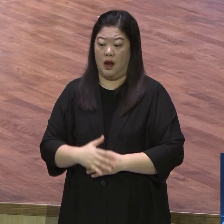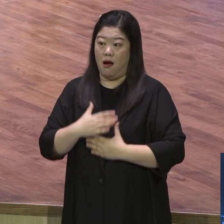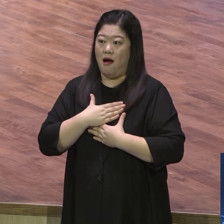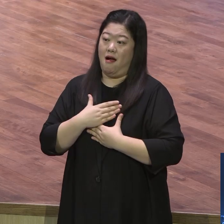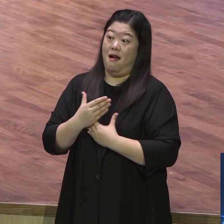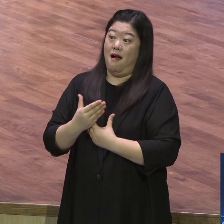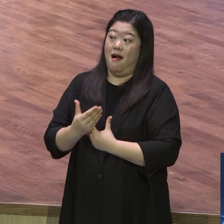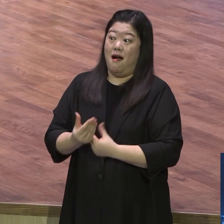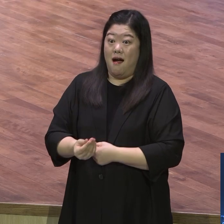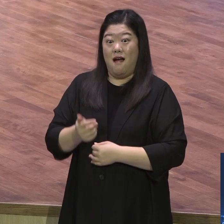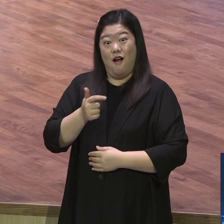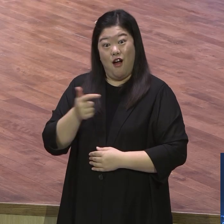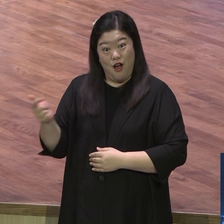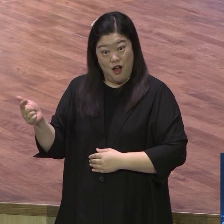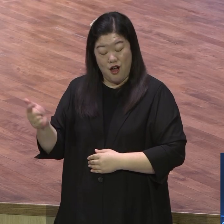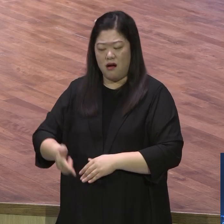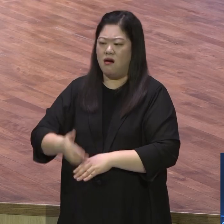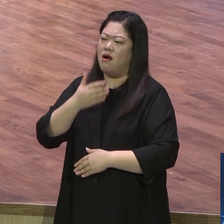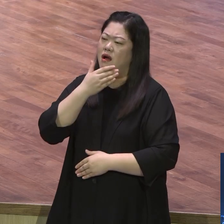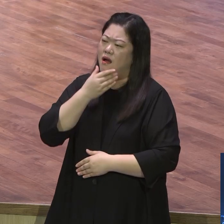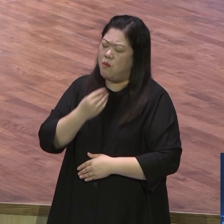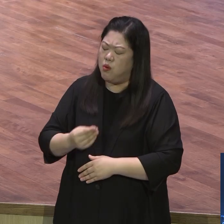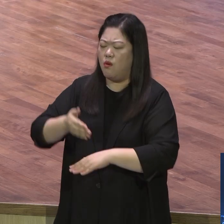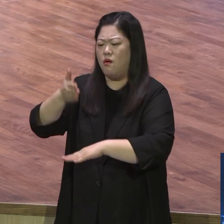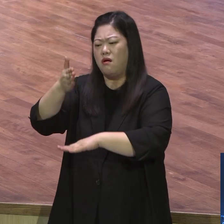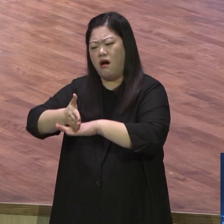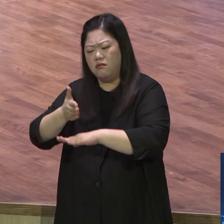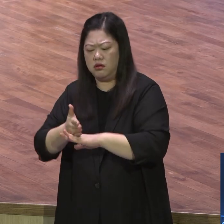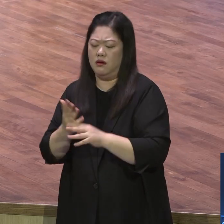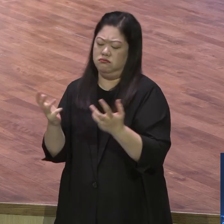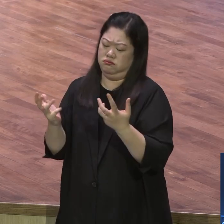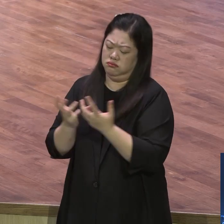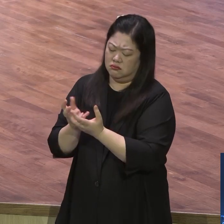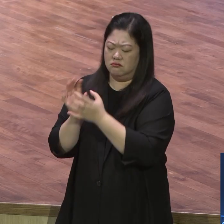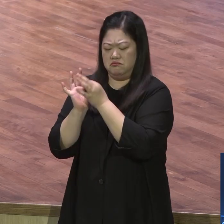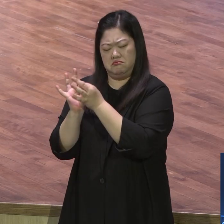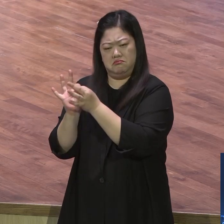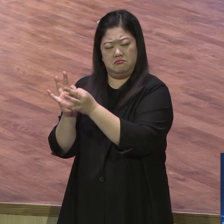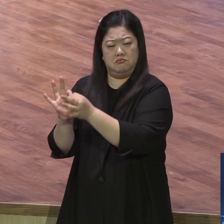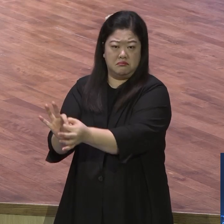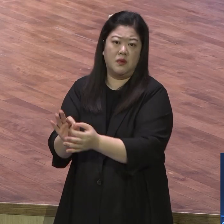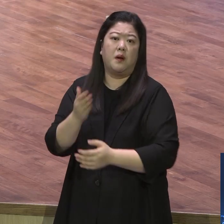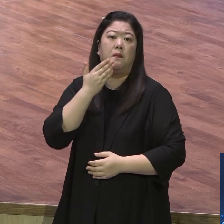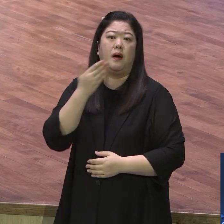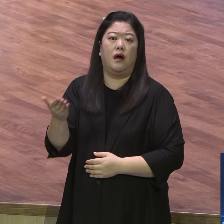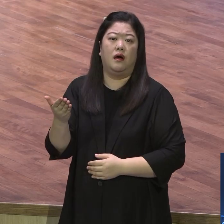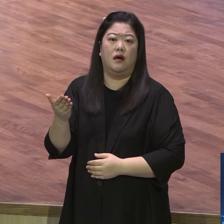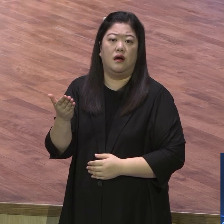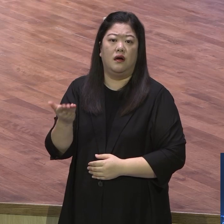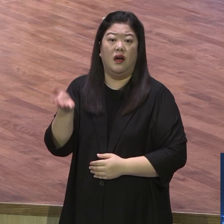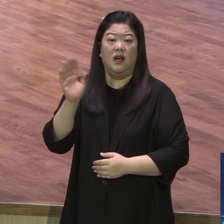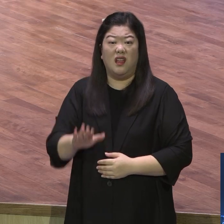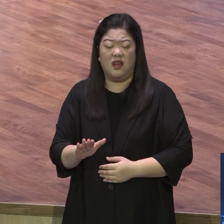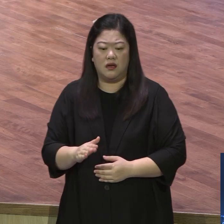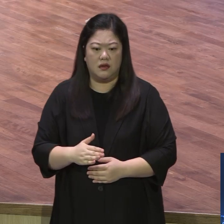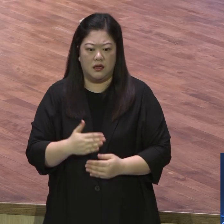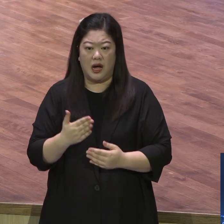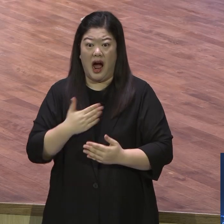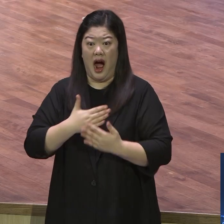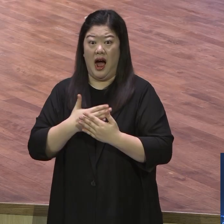그만큼 행복한 감사한 삶을 그렇게 산 것이고 안심지수가 낮으면